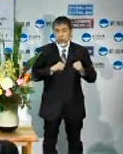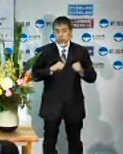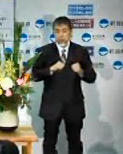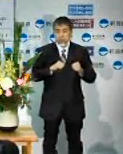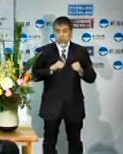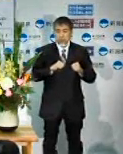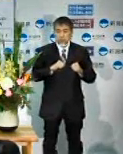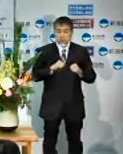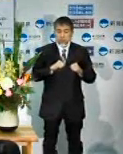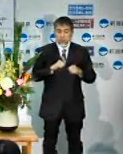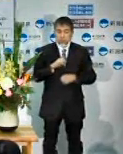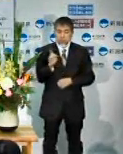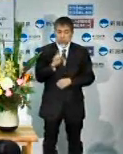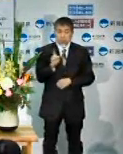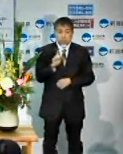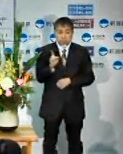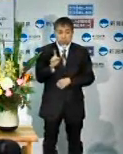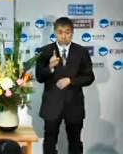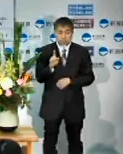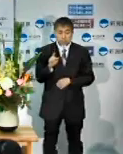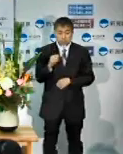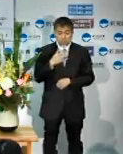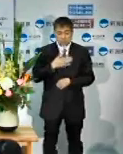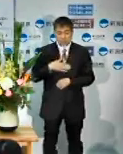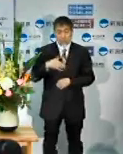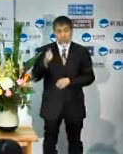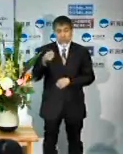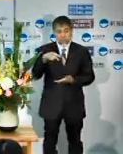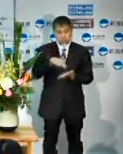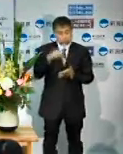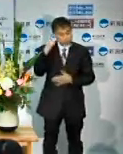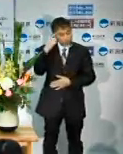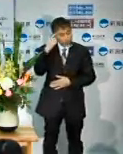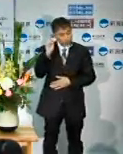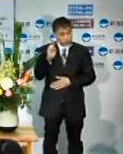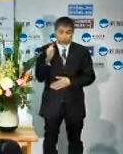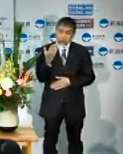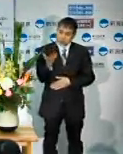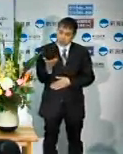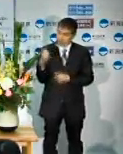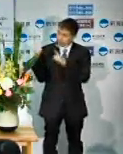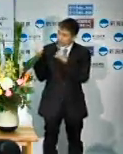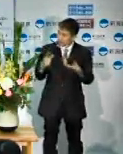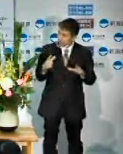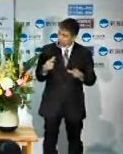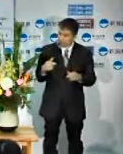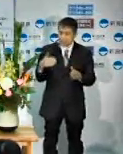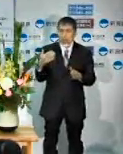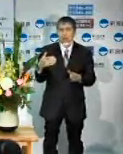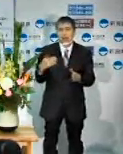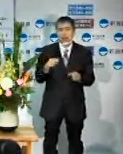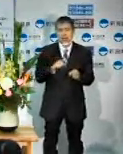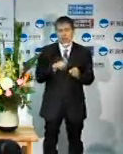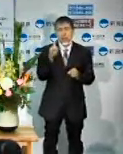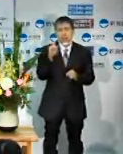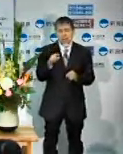こう思いがありますか。 いやいや、まだですけど、ね、来年の予算の議論してないので